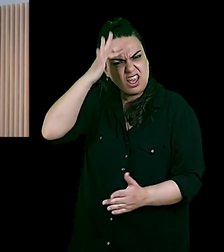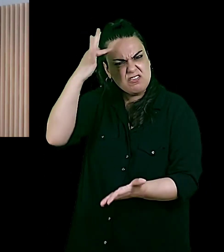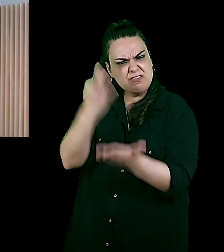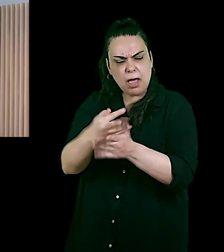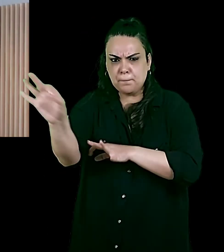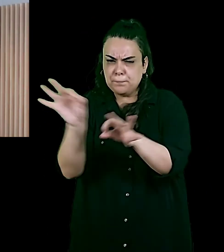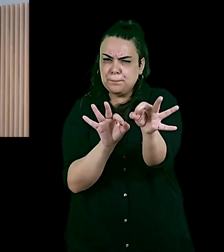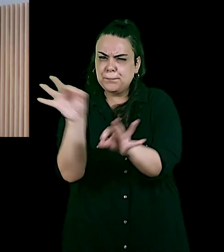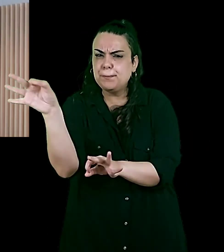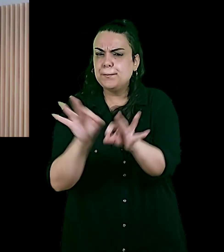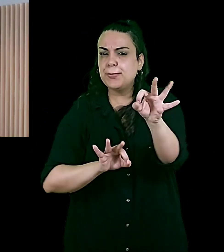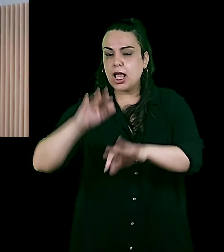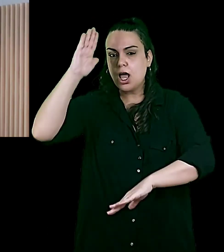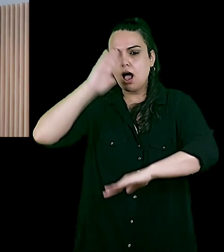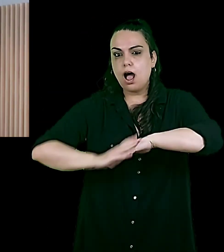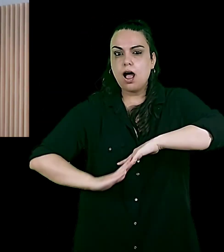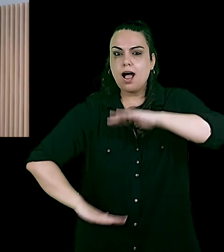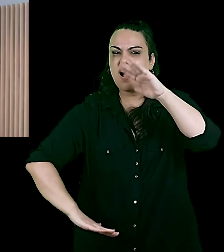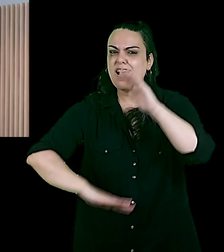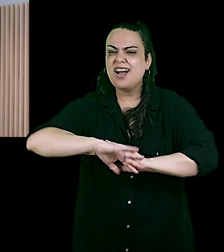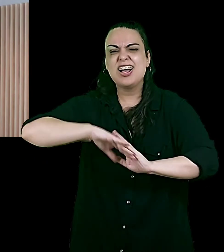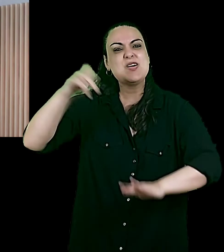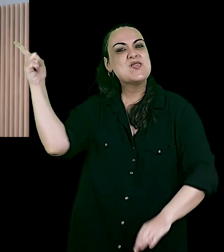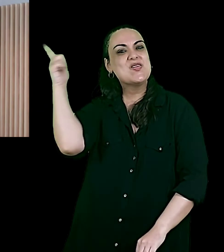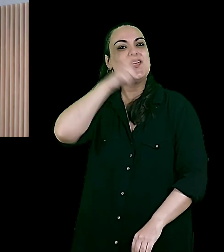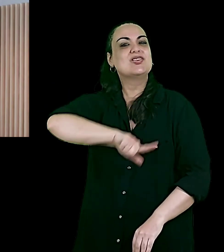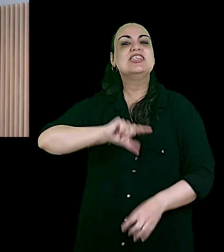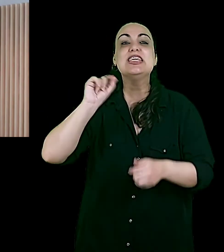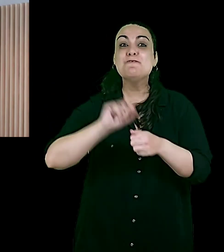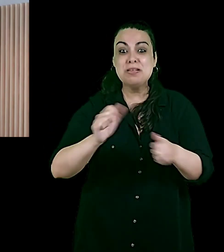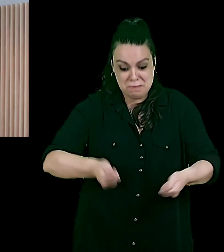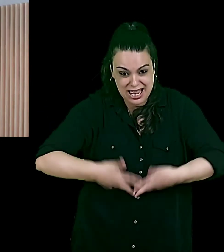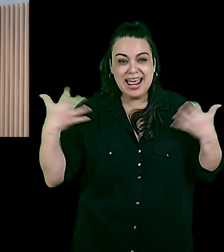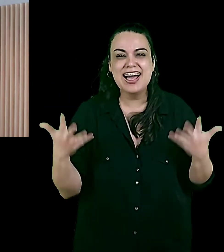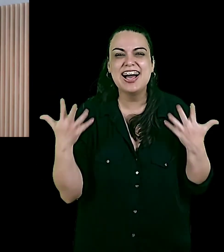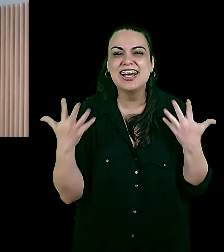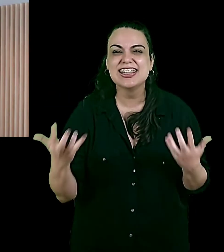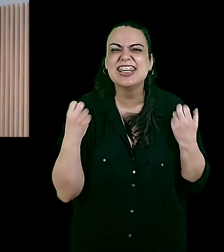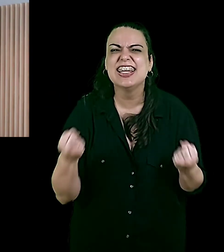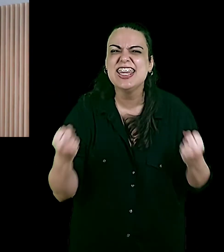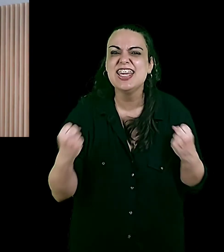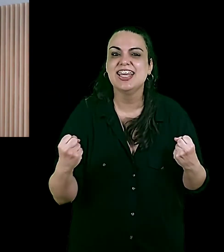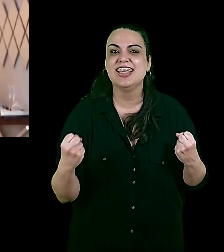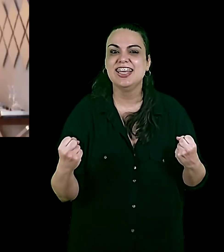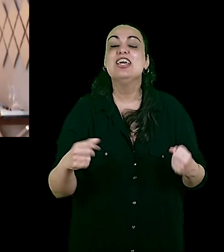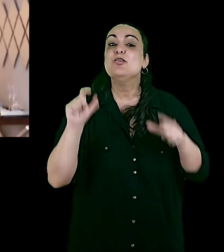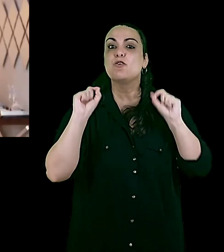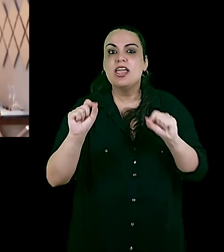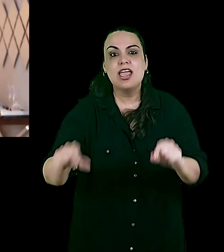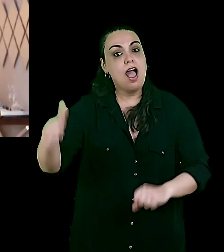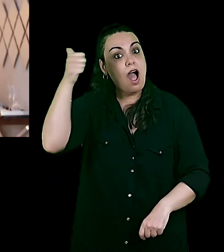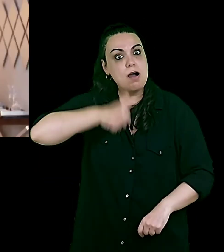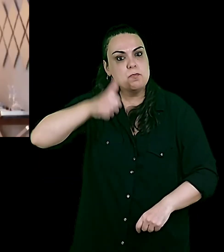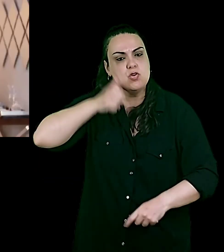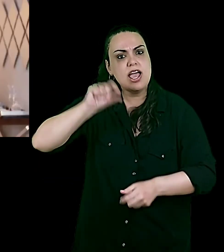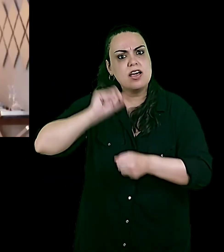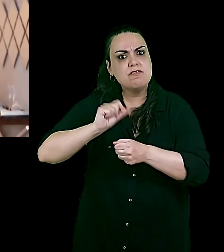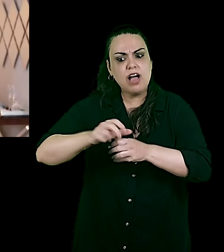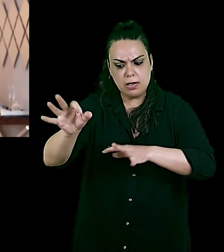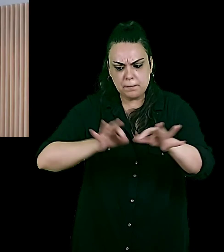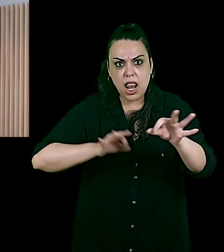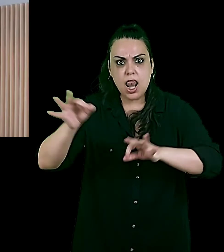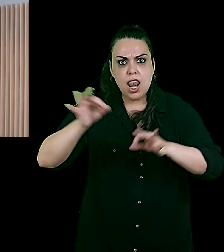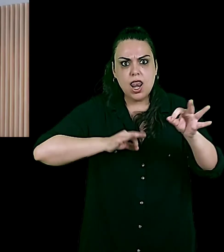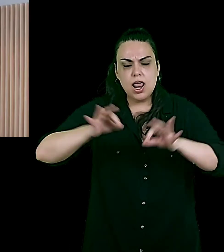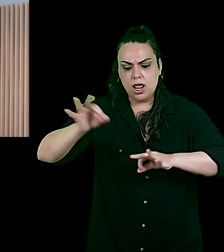fé. E a ação dela tornou possível a realização do milagre dela enquanto ela executava